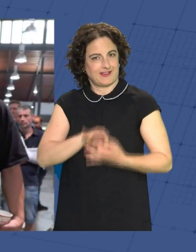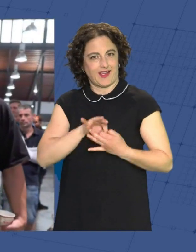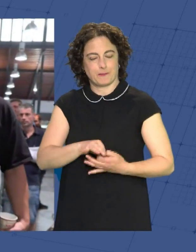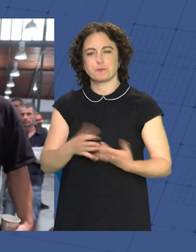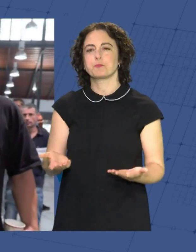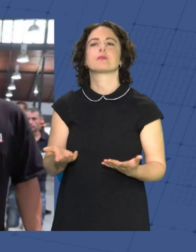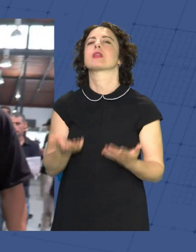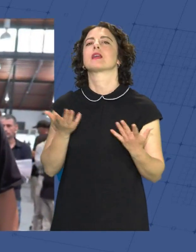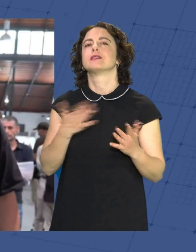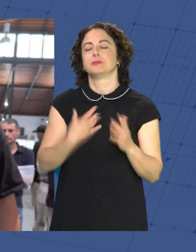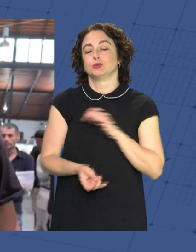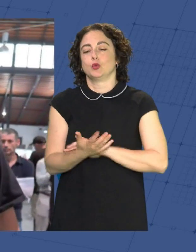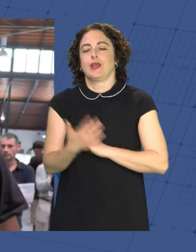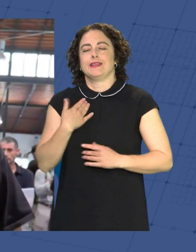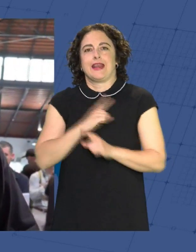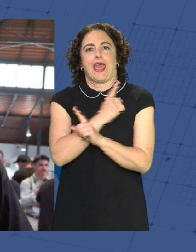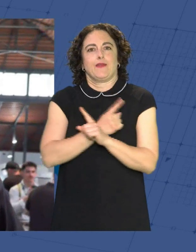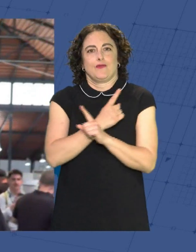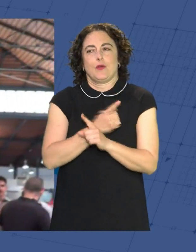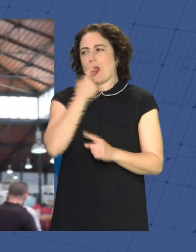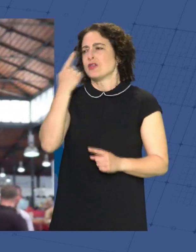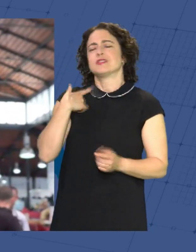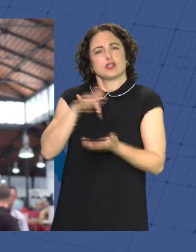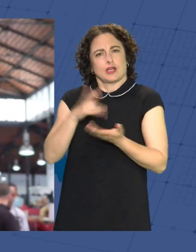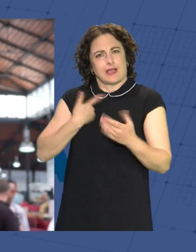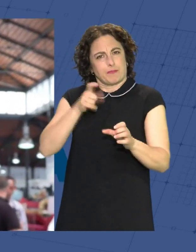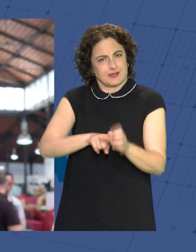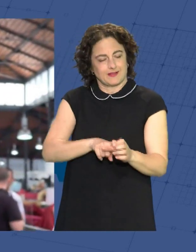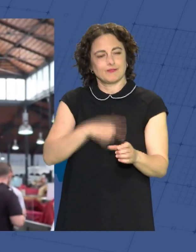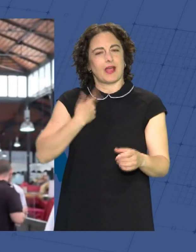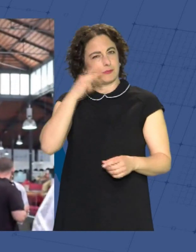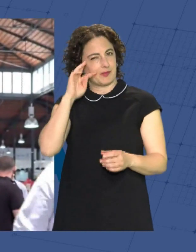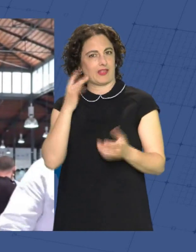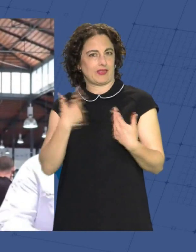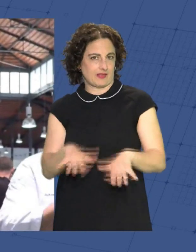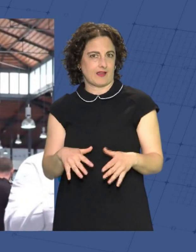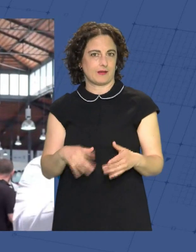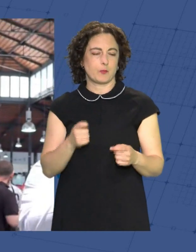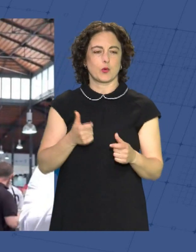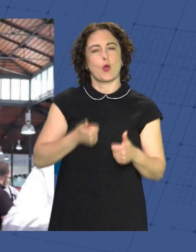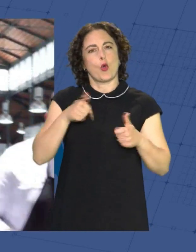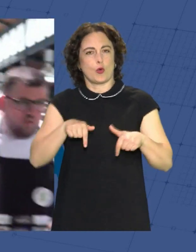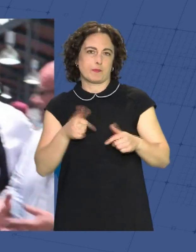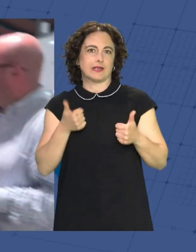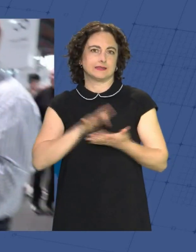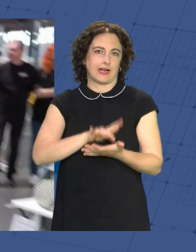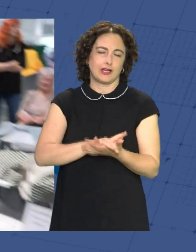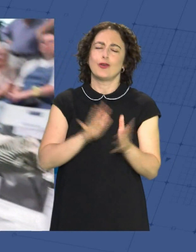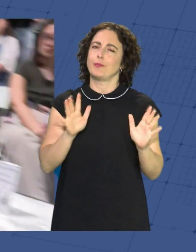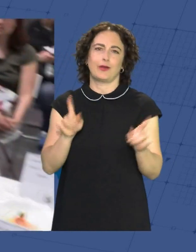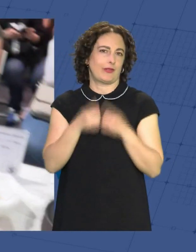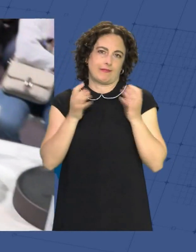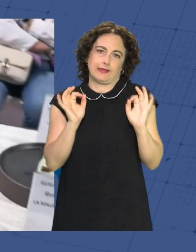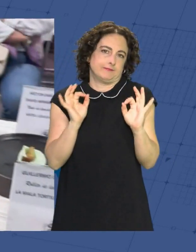surgen muchos nervios, pero bueno, el año pasado estuvimos y tenemos esa experiencia de estar aquí un poco más sueltos que el año pasado, pero es